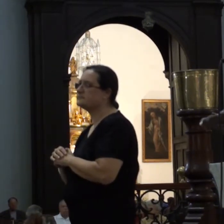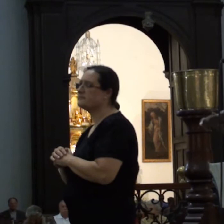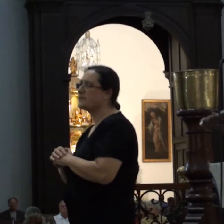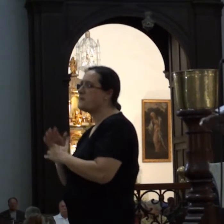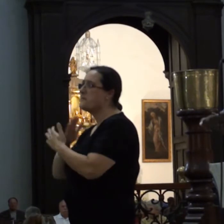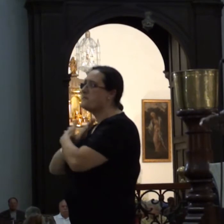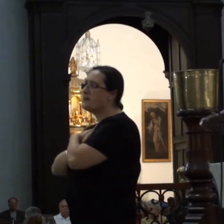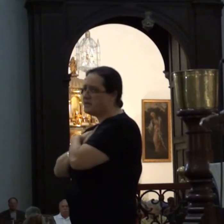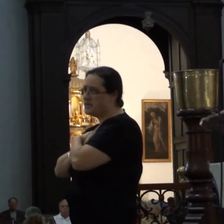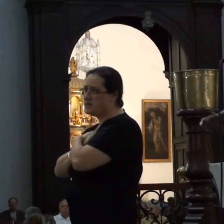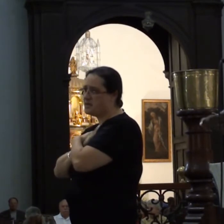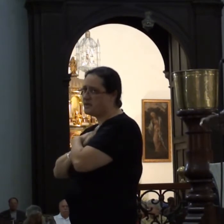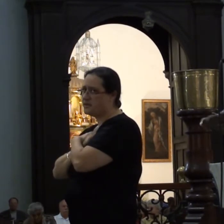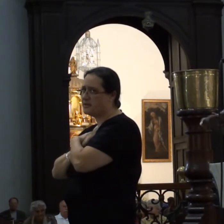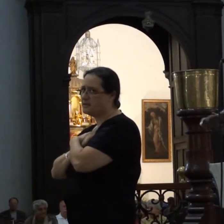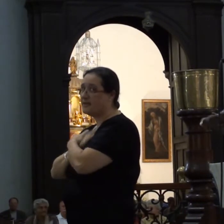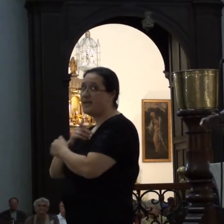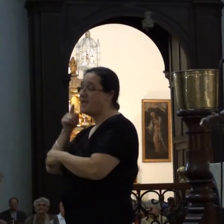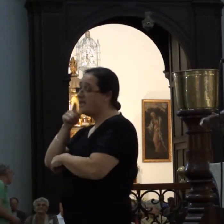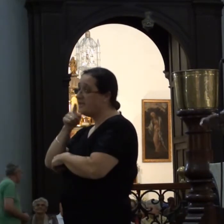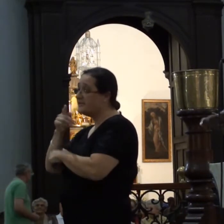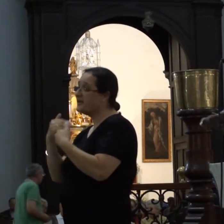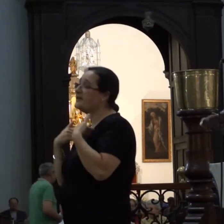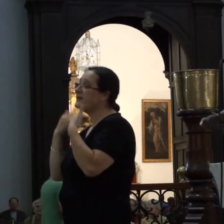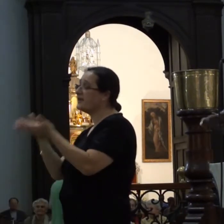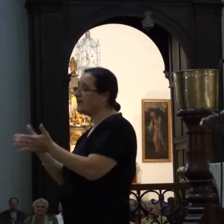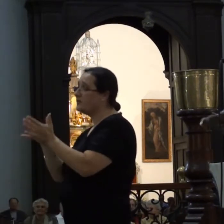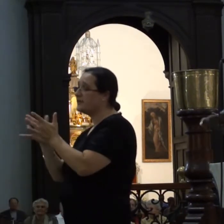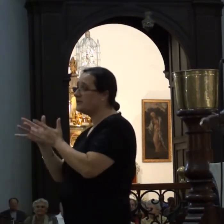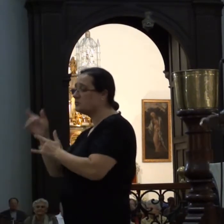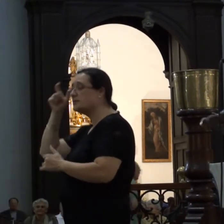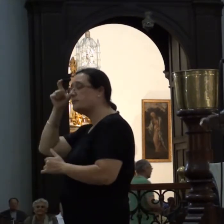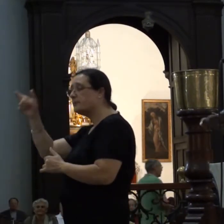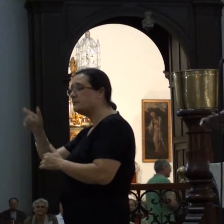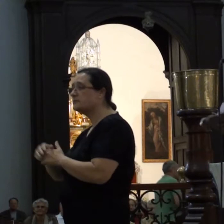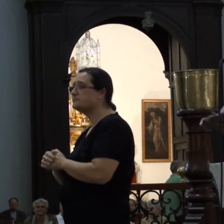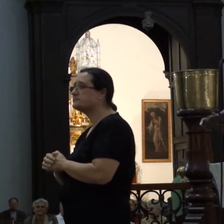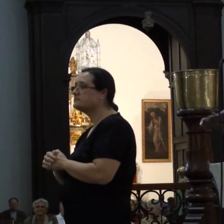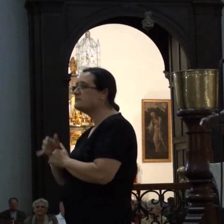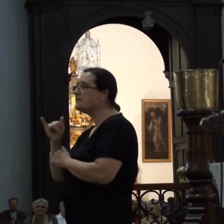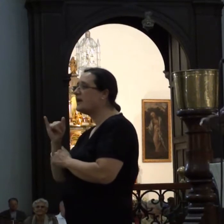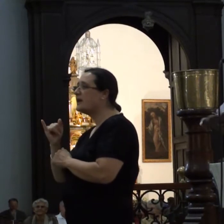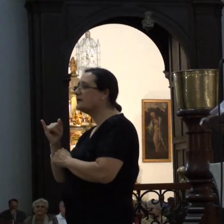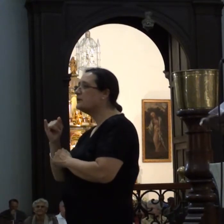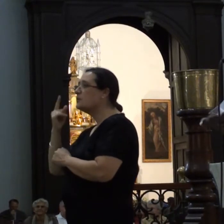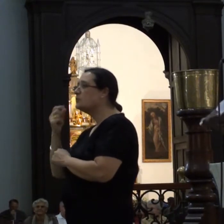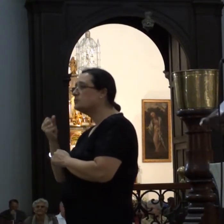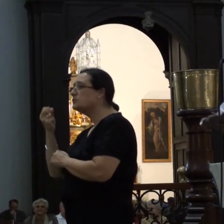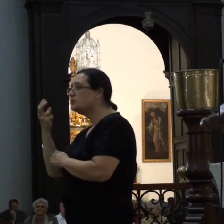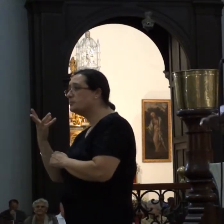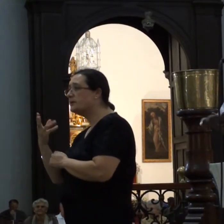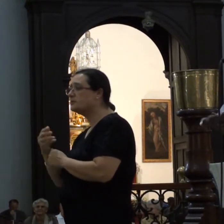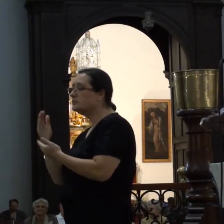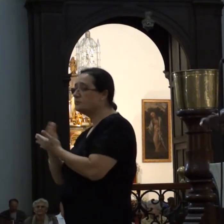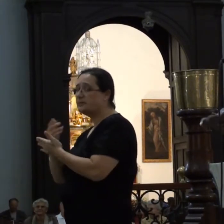María Ella es el regalo de Jesús a su pueblo hay un número de la exhortación apostólica